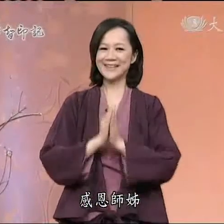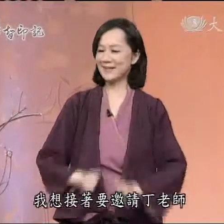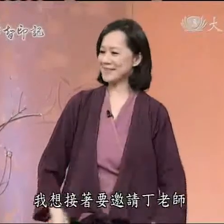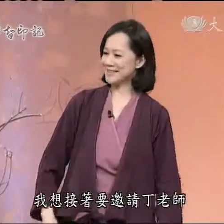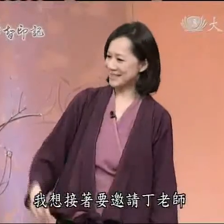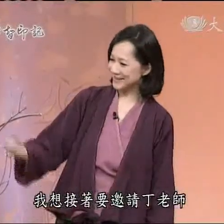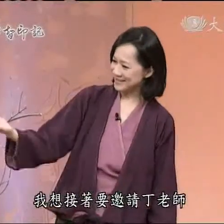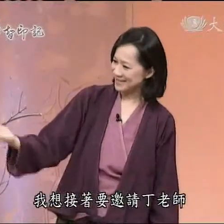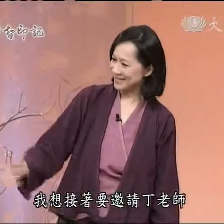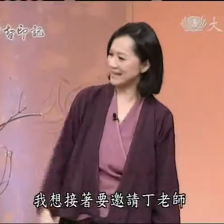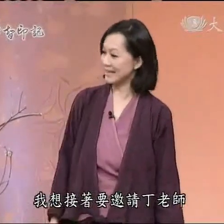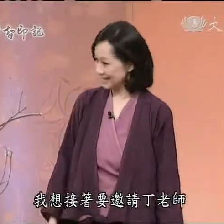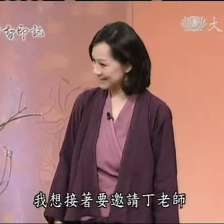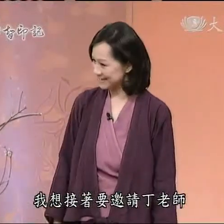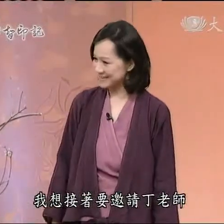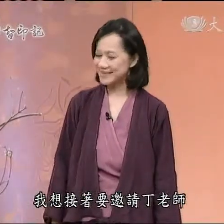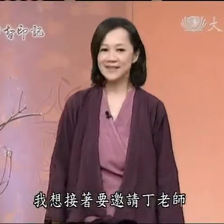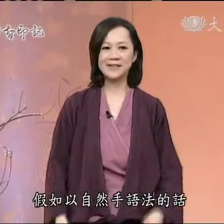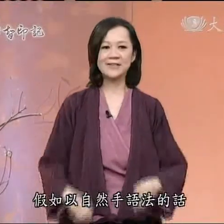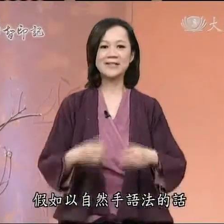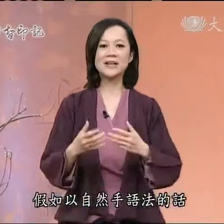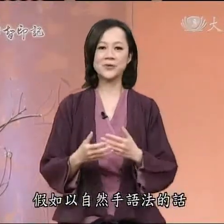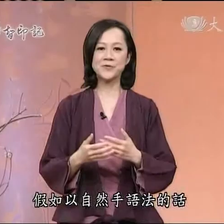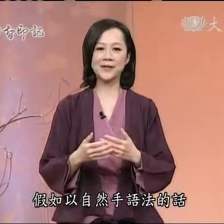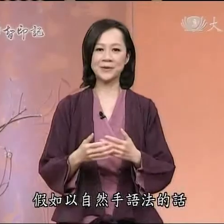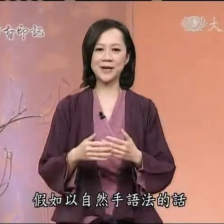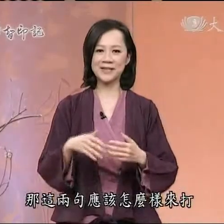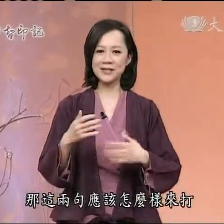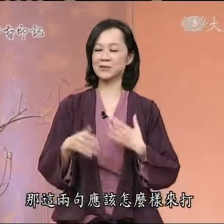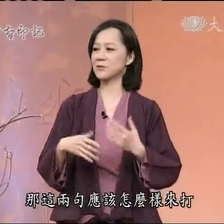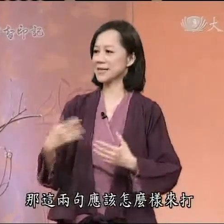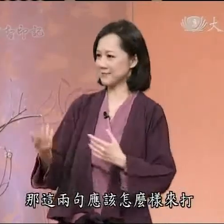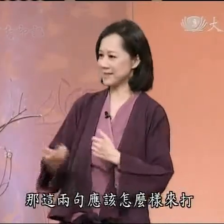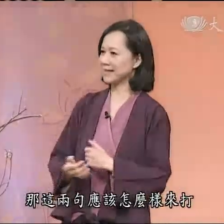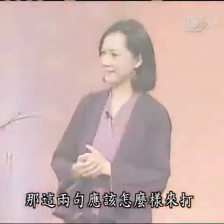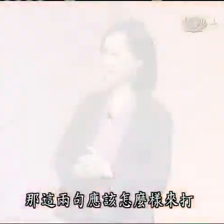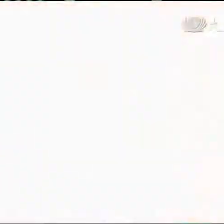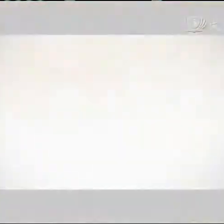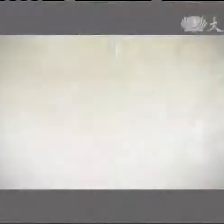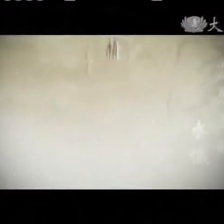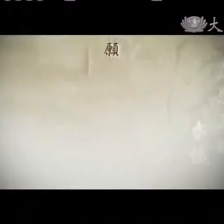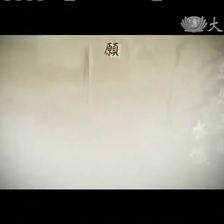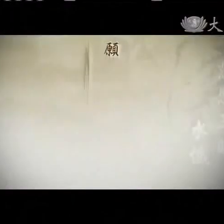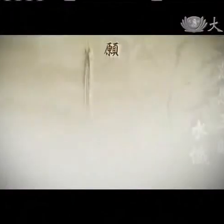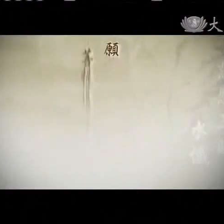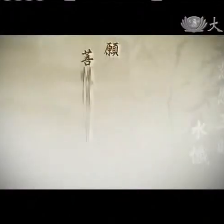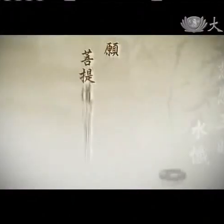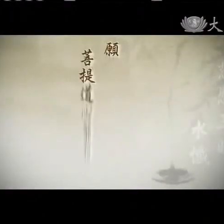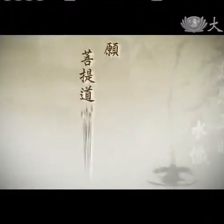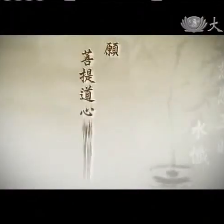我想接着要邀请丁老师，只要以自然手语法的话，那这两句应该怎么样来打？ 愿菩提道心